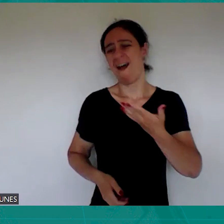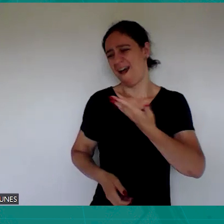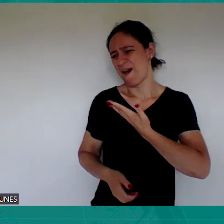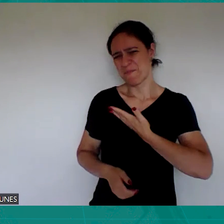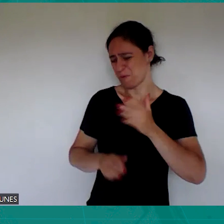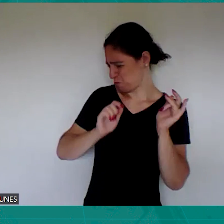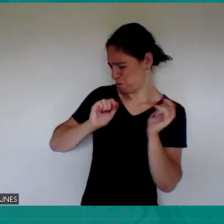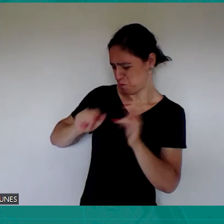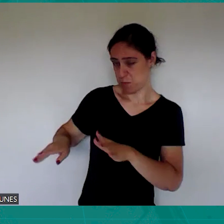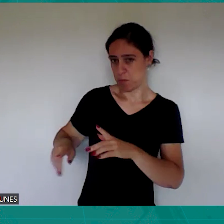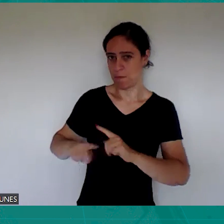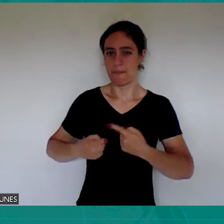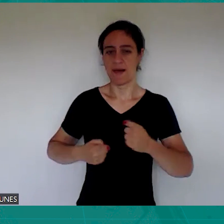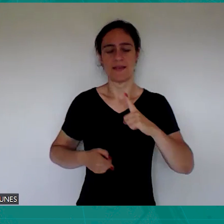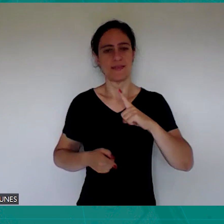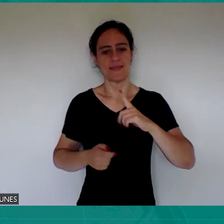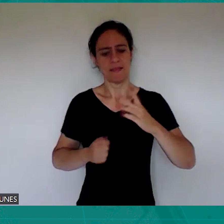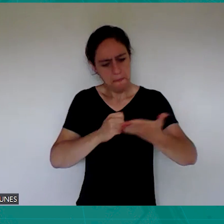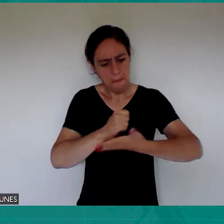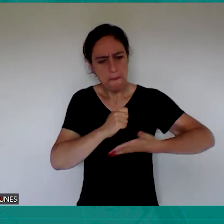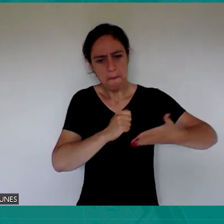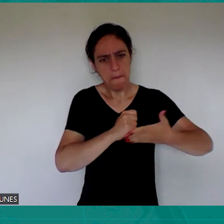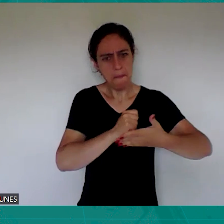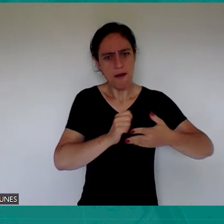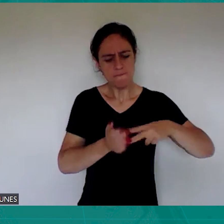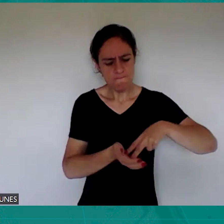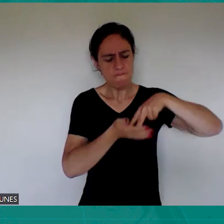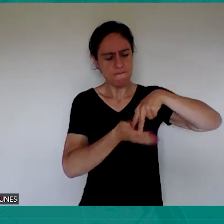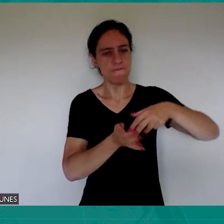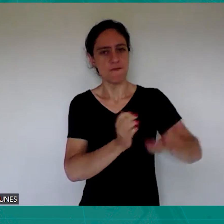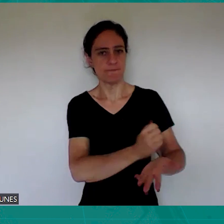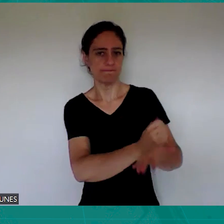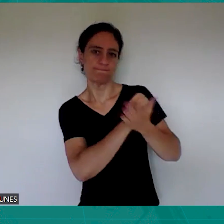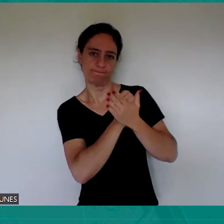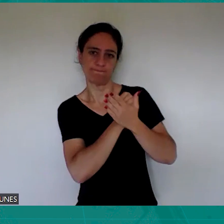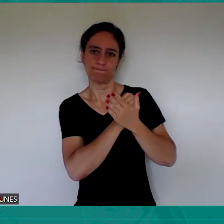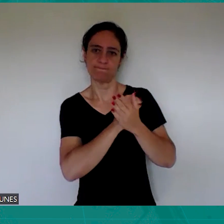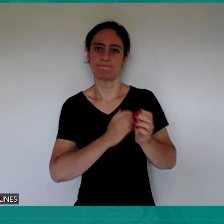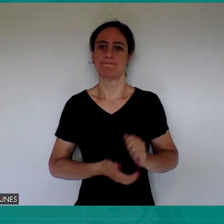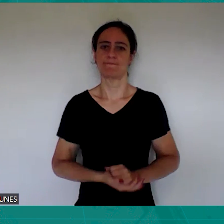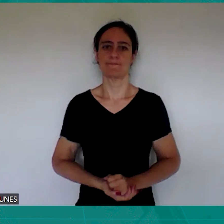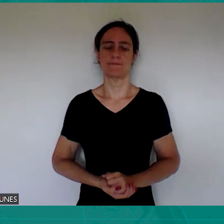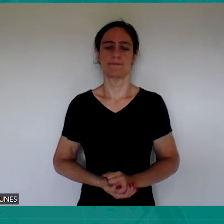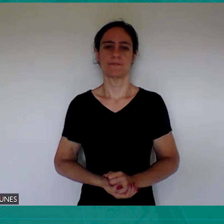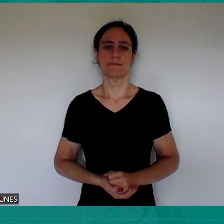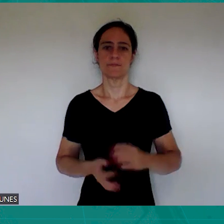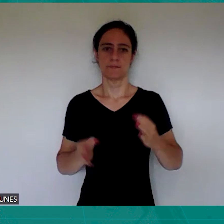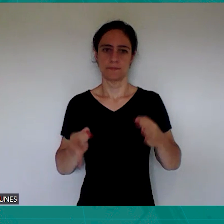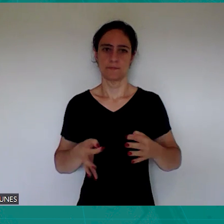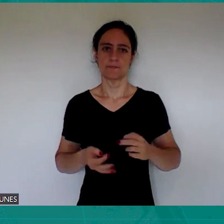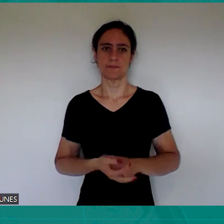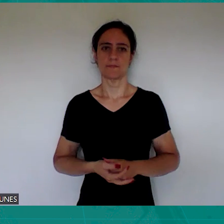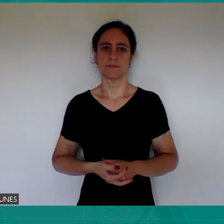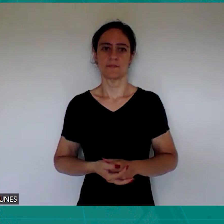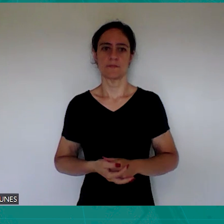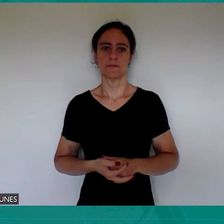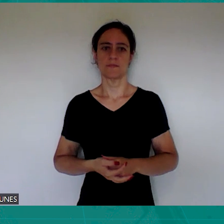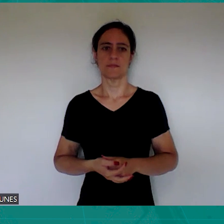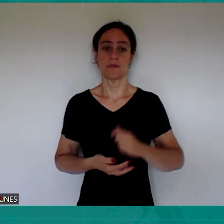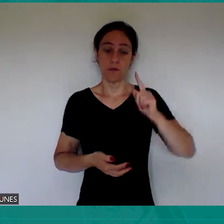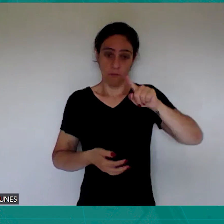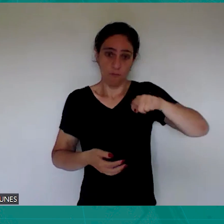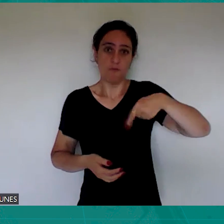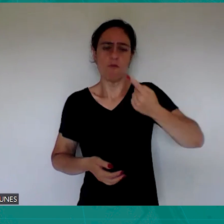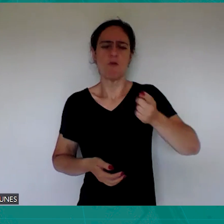mas você tem um Paracletos que ele está do seu lado, tá? E esse outro Consolador, quem